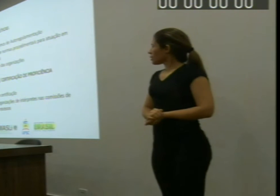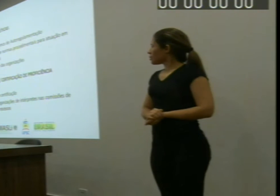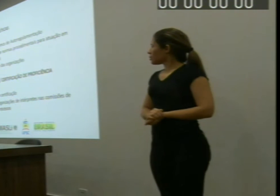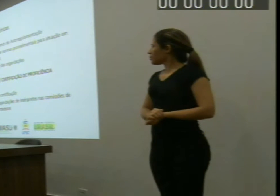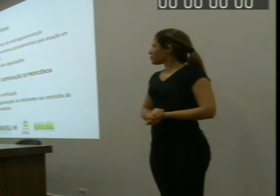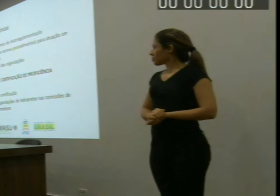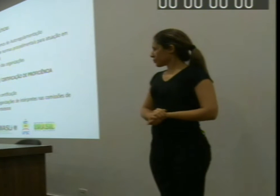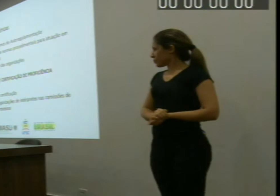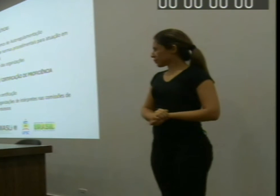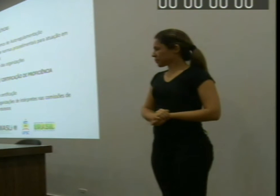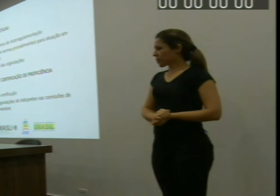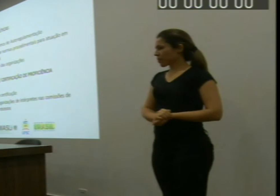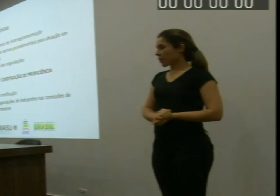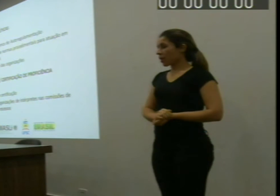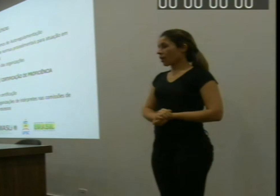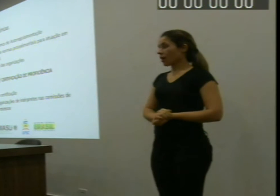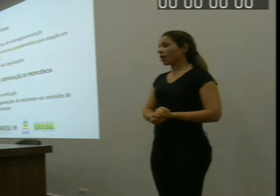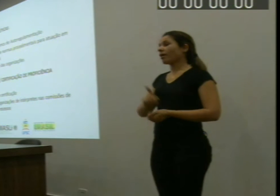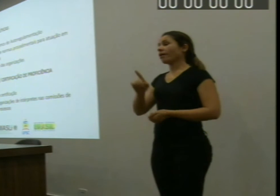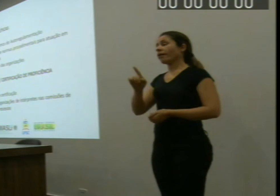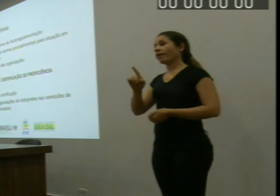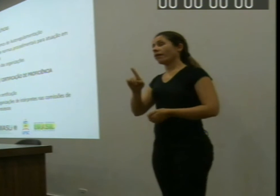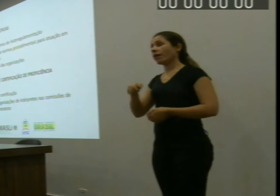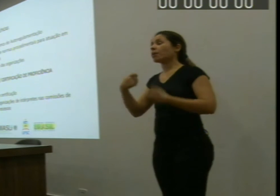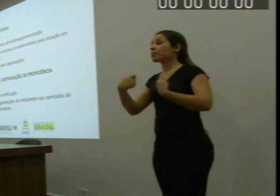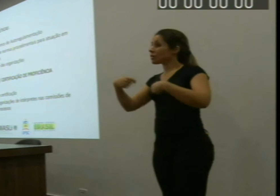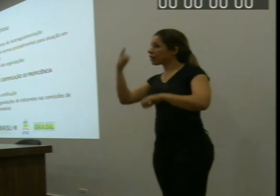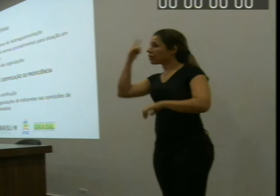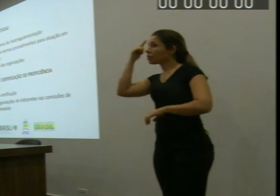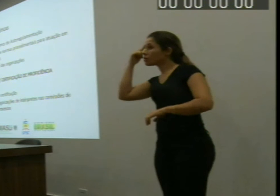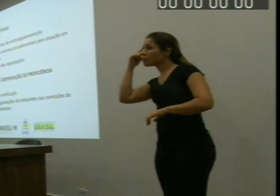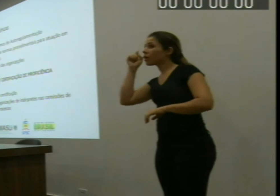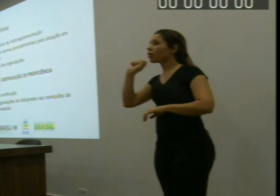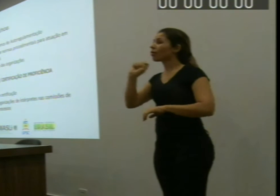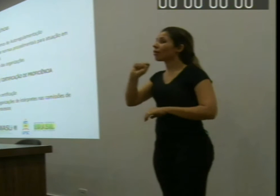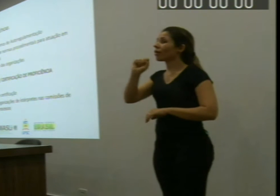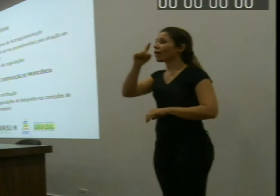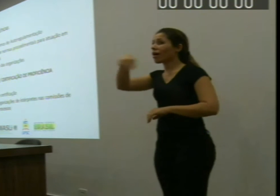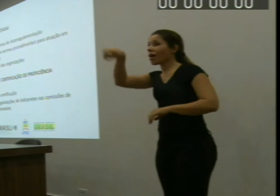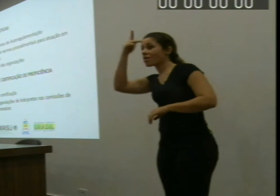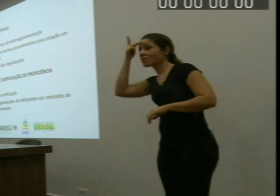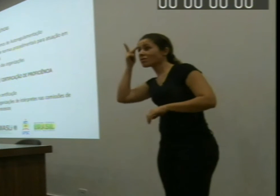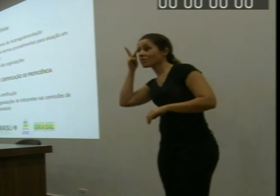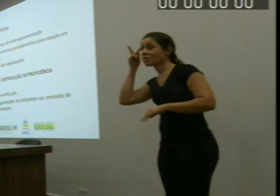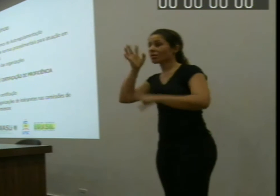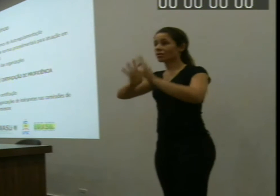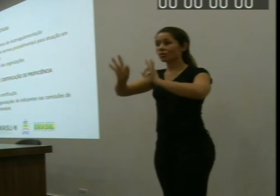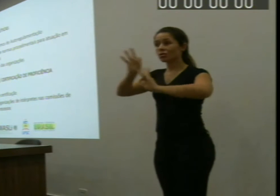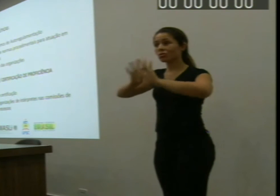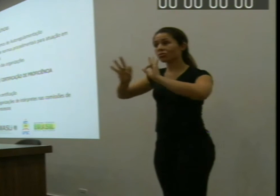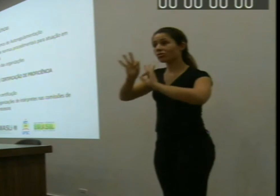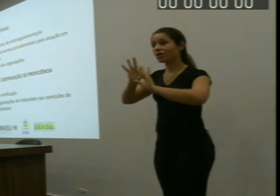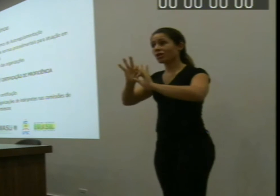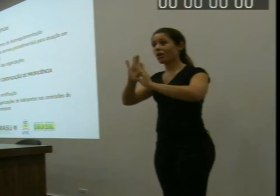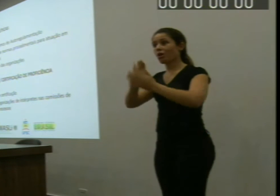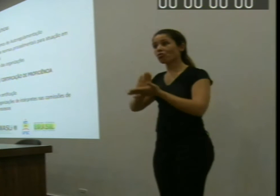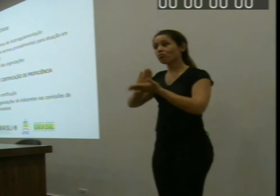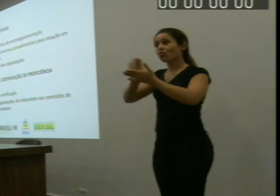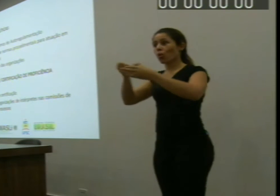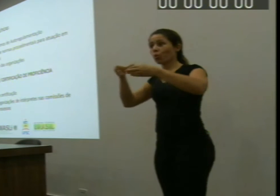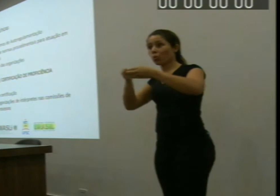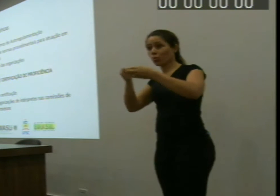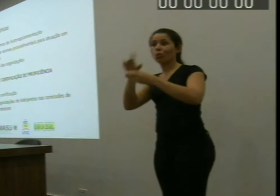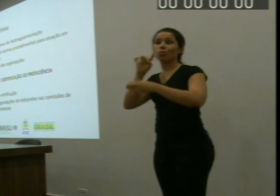um aspecto que a participação social também é importante a participação das organizações da comunidade surda a própria